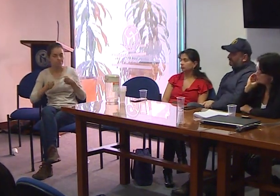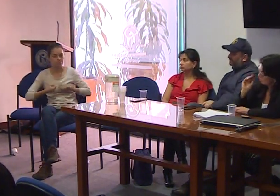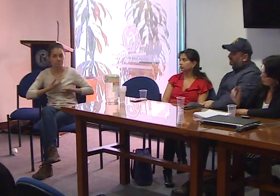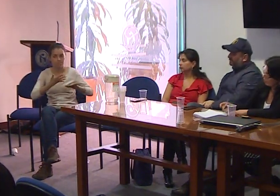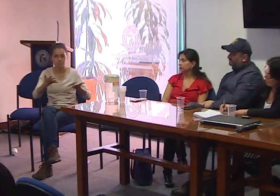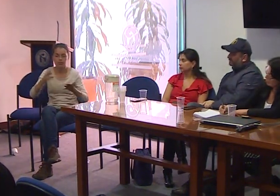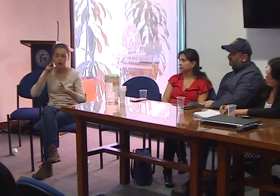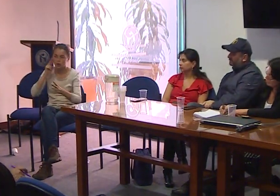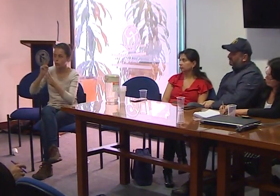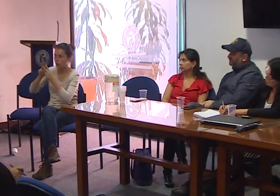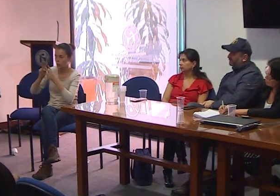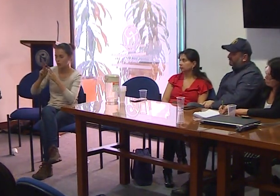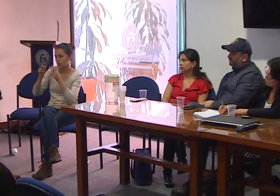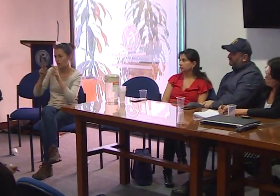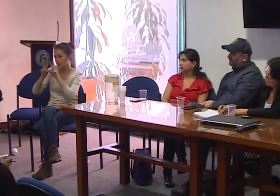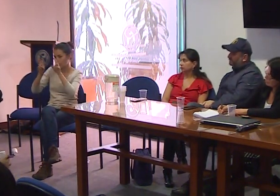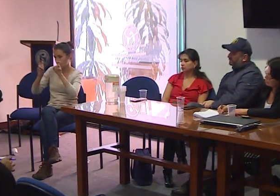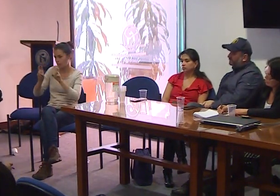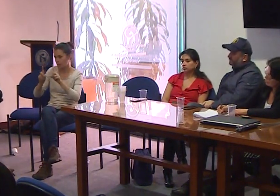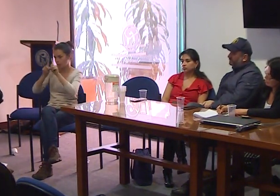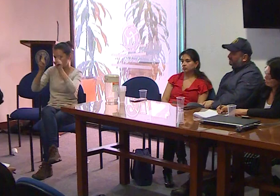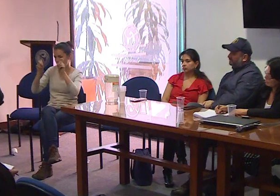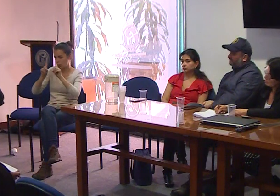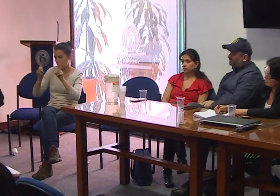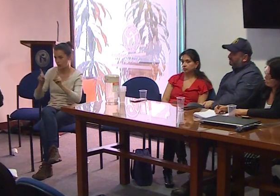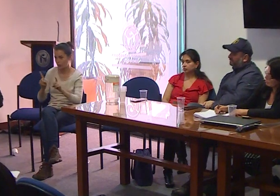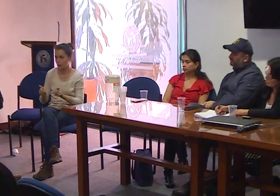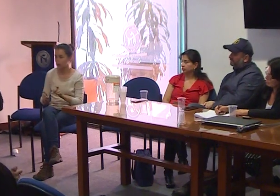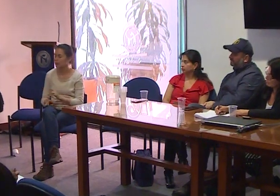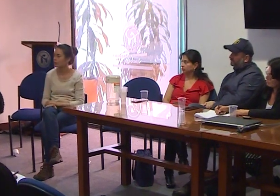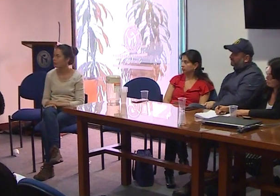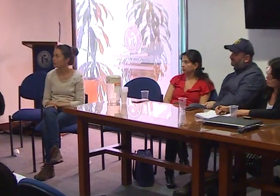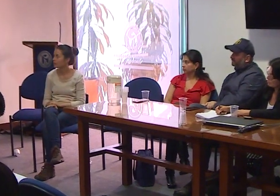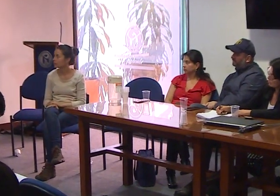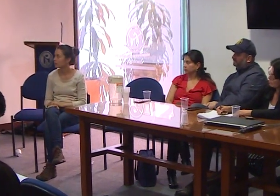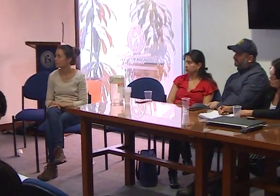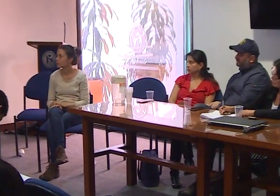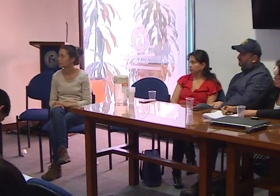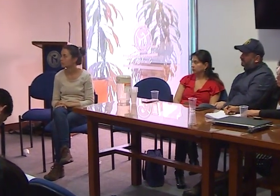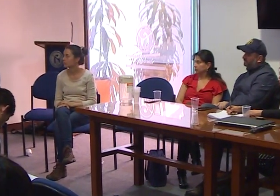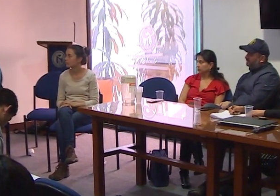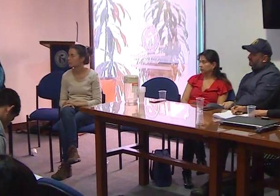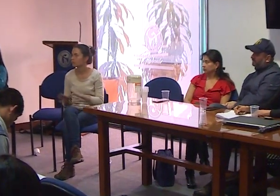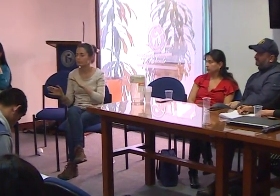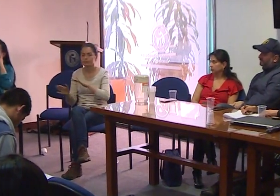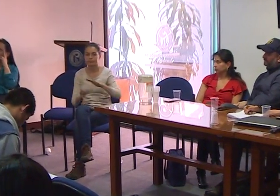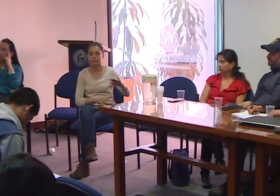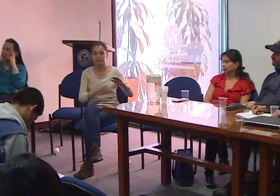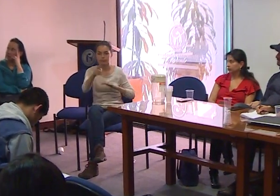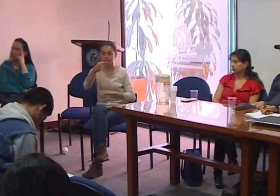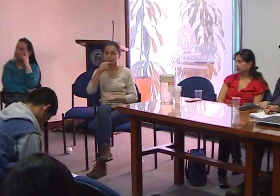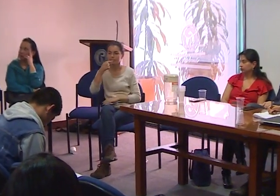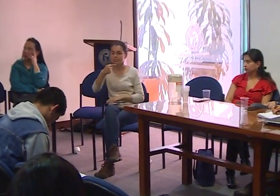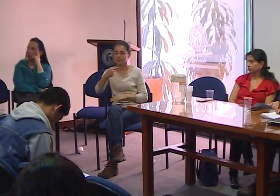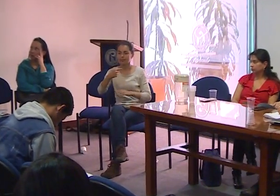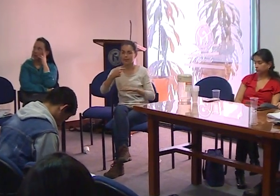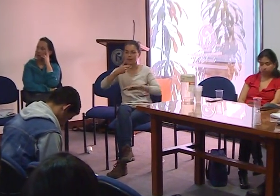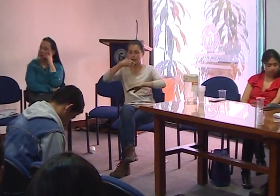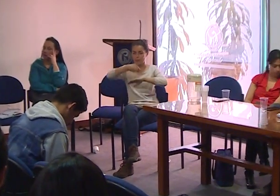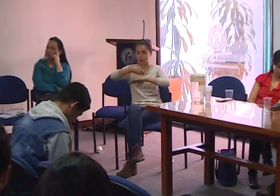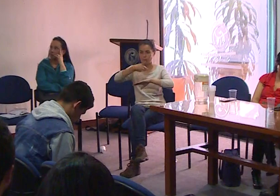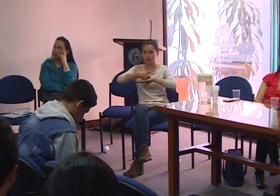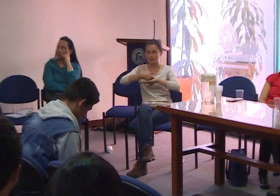Ok, respecto a la pregunta que hacías del conocimiento más temprano en los niños de investigación, es una preocupación del proyecto